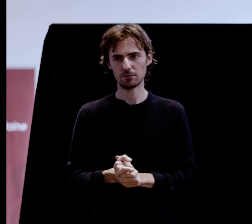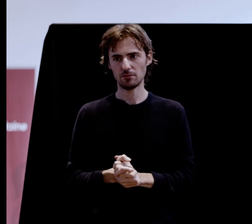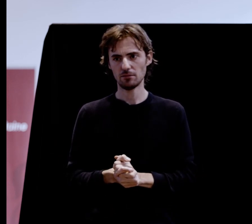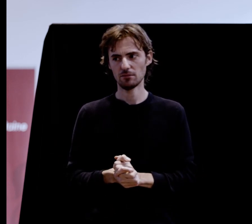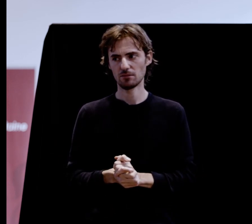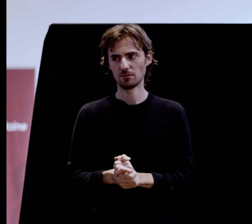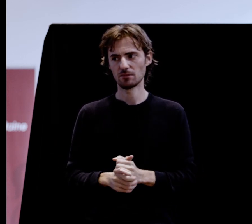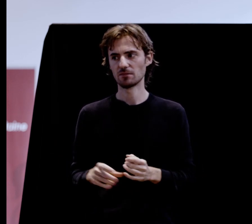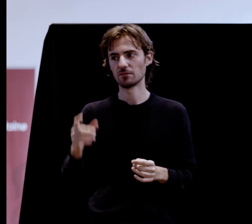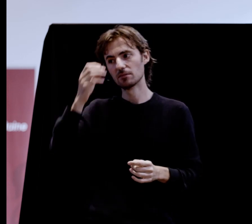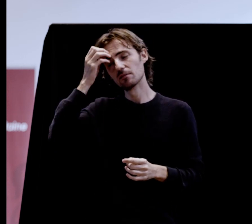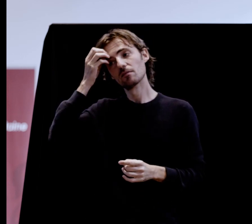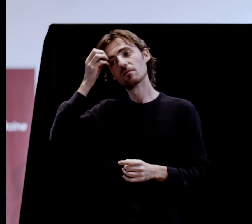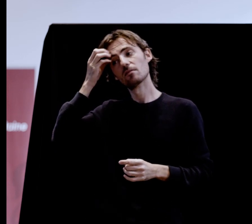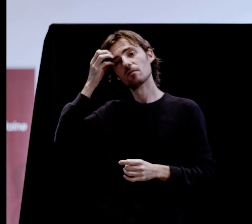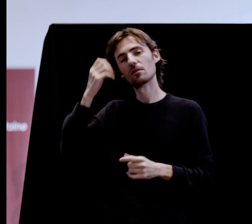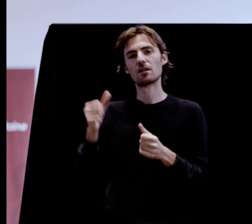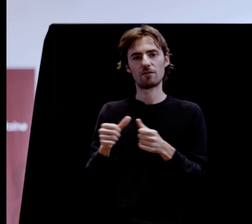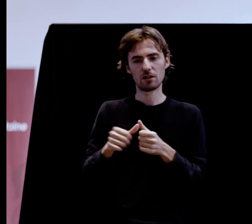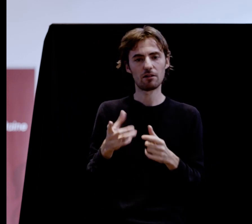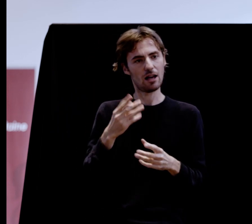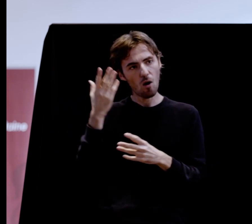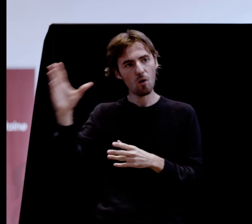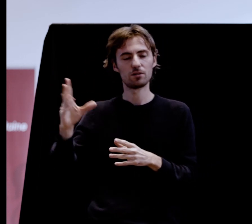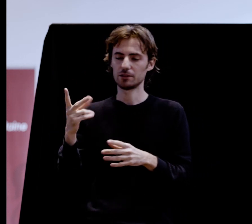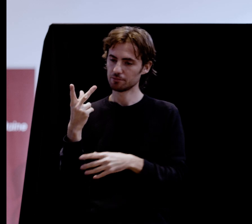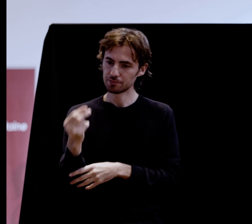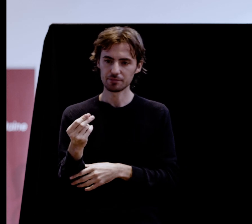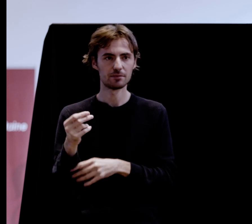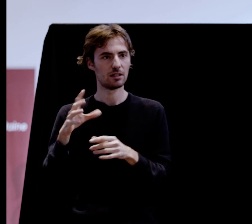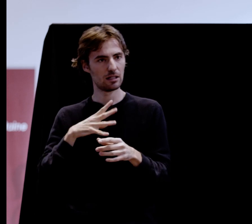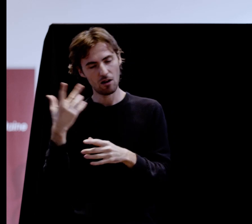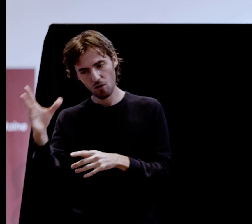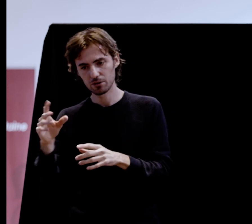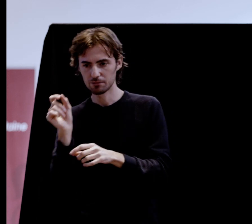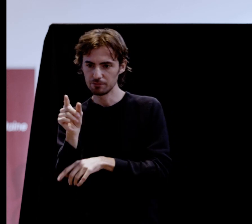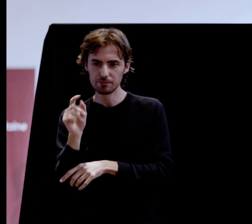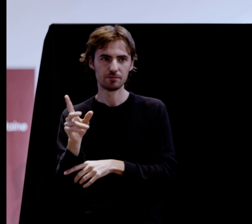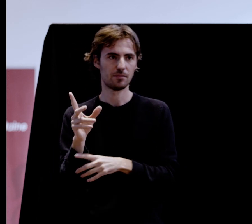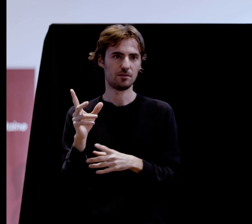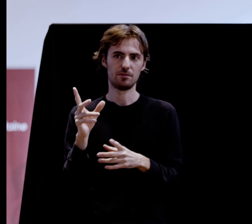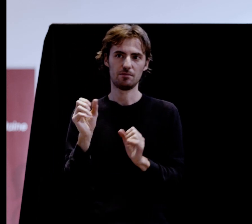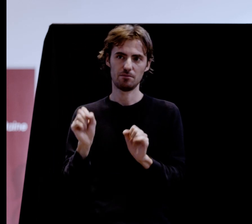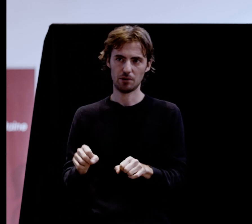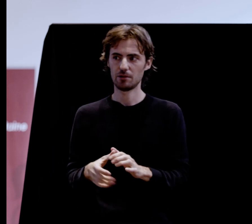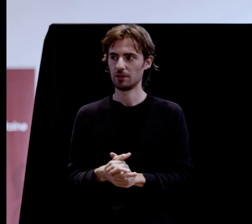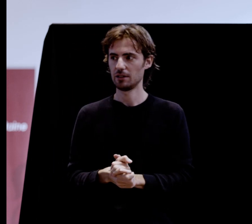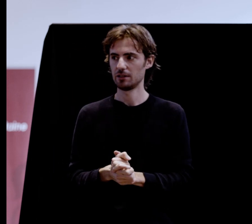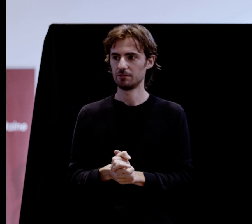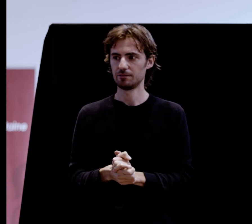induire une spermatogénèse, un autre traitement est nécessaire. Et c'est pour cette